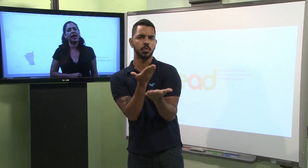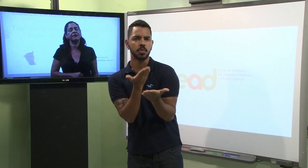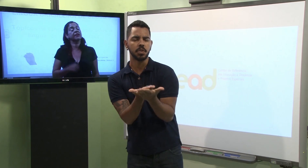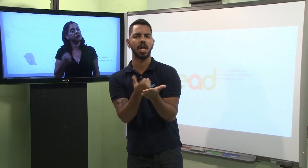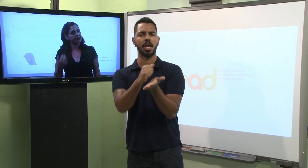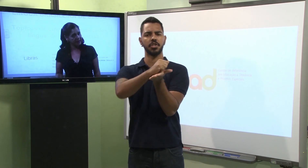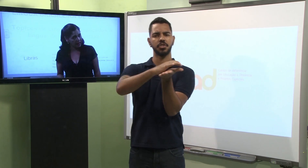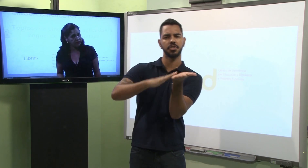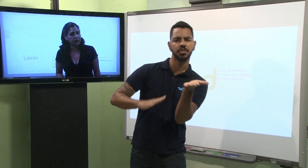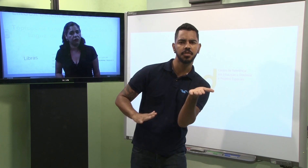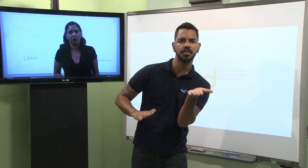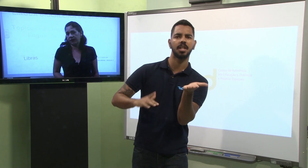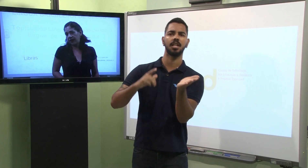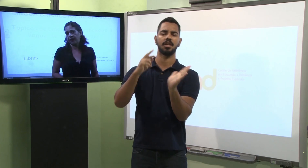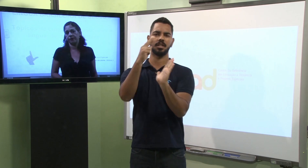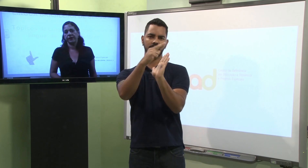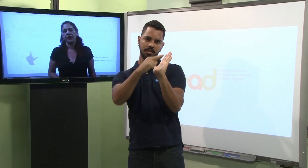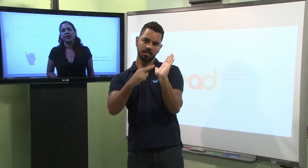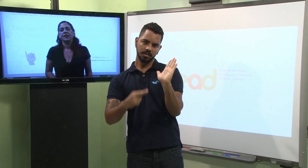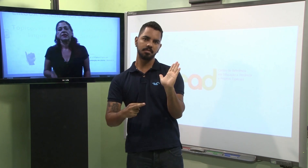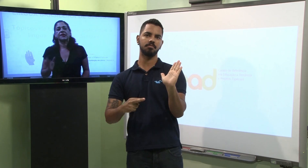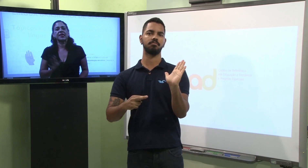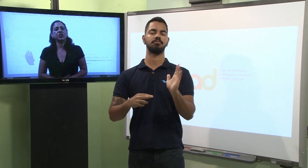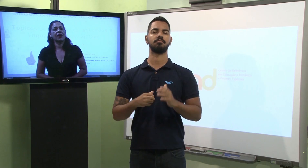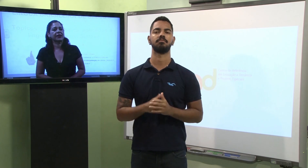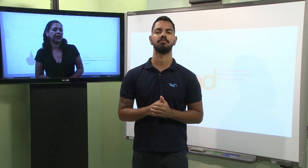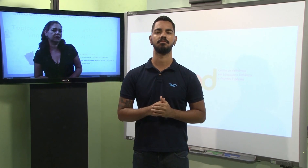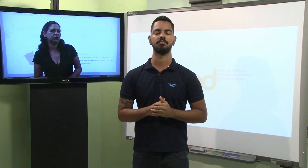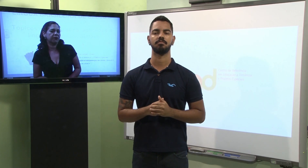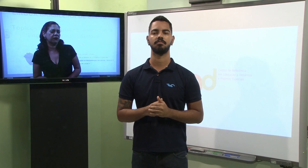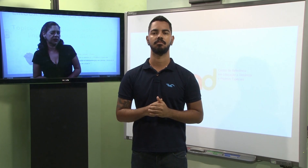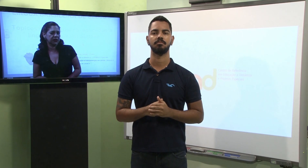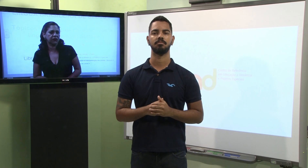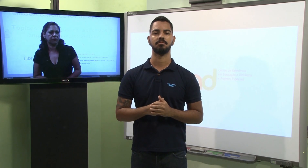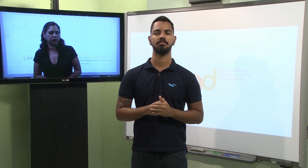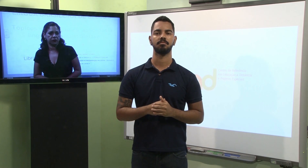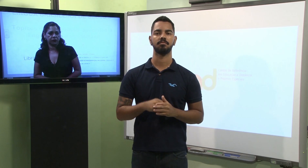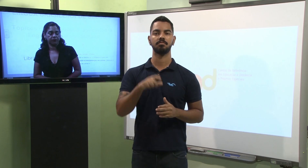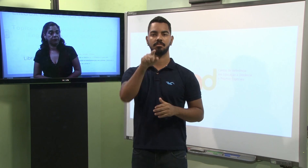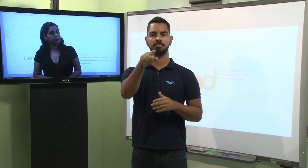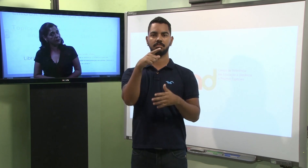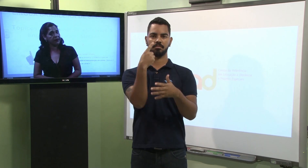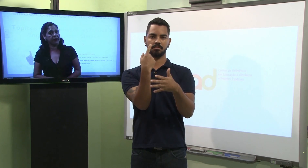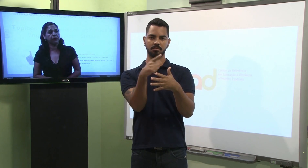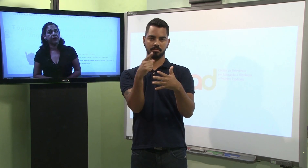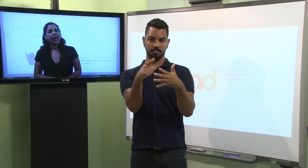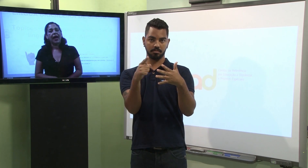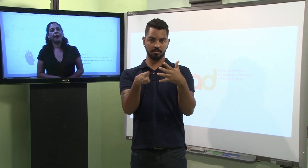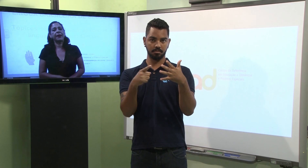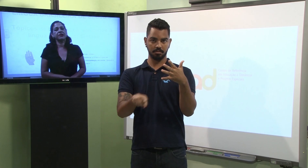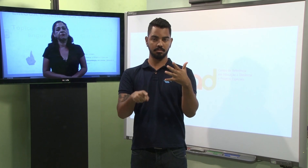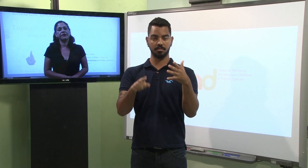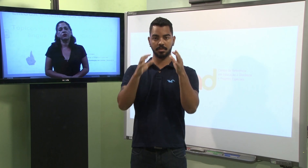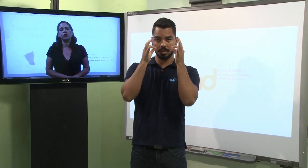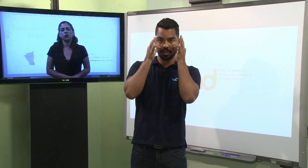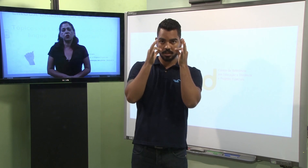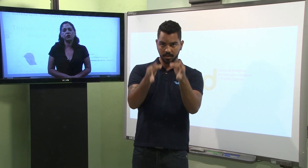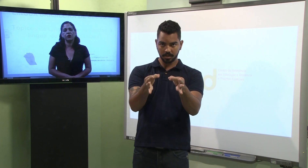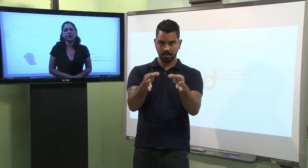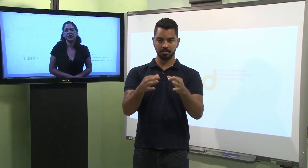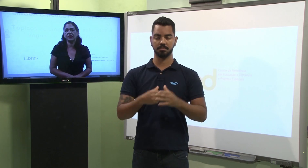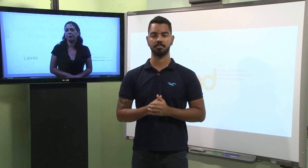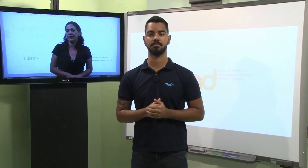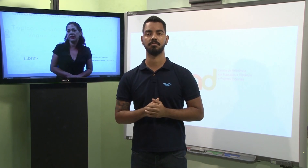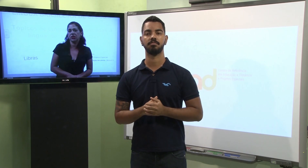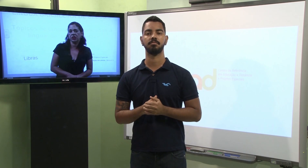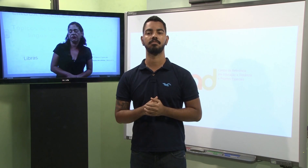atividades solicitadas em nossa sala virtual, é claro. Estejam atentos para os seguintes pontos. Primeiro, a participação de